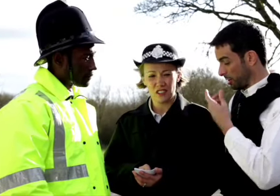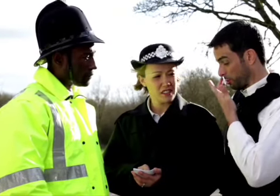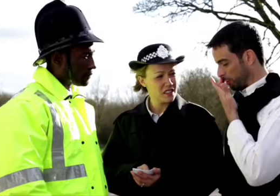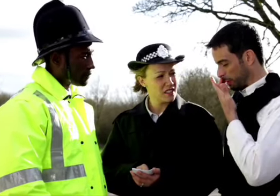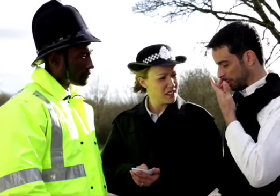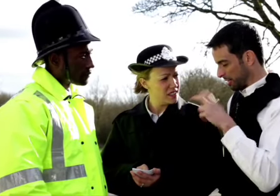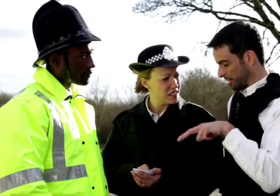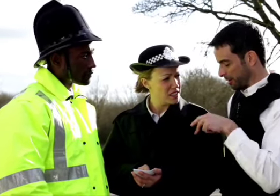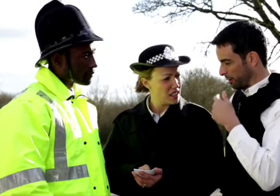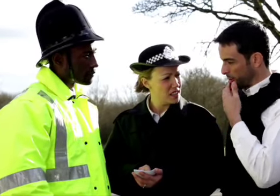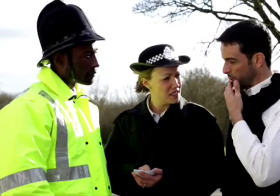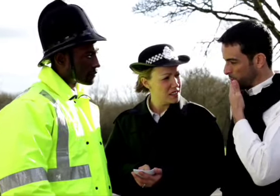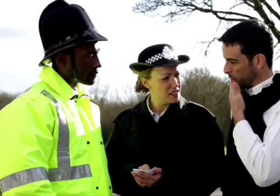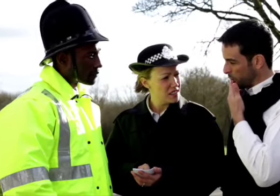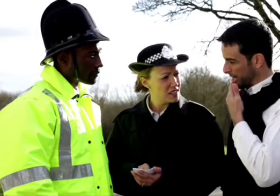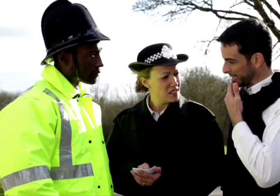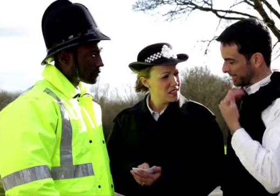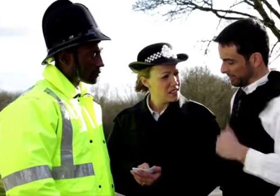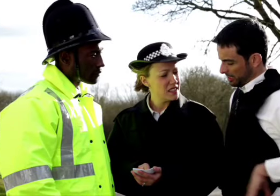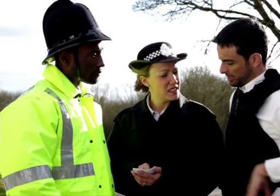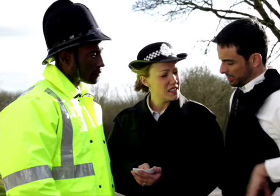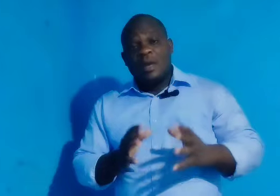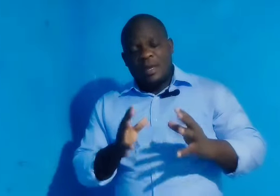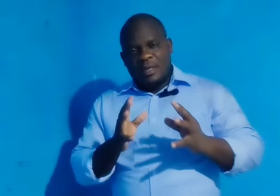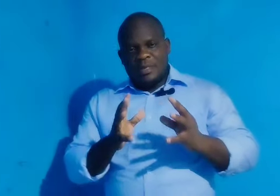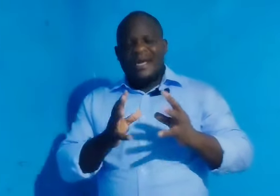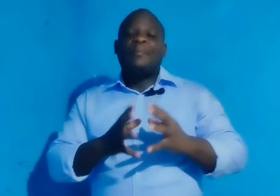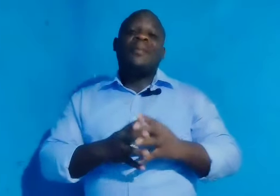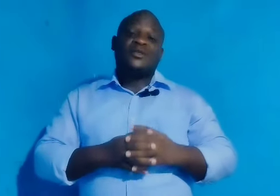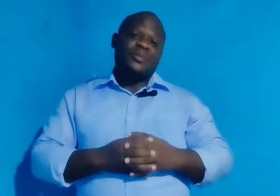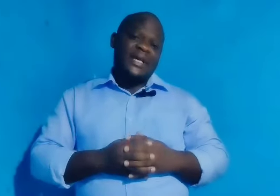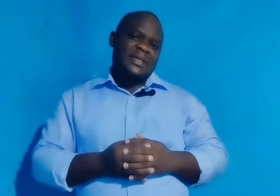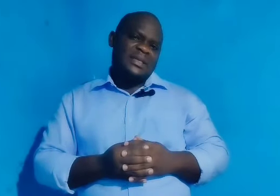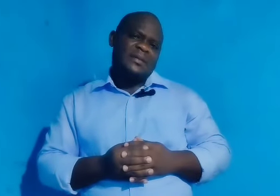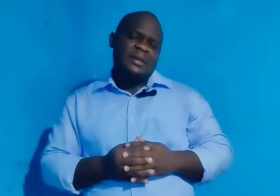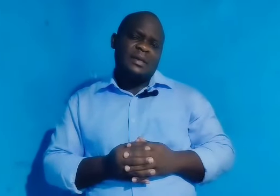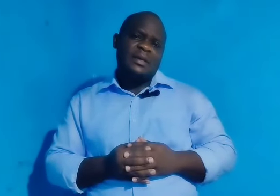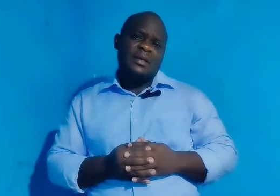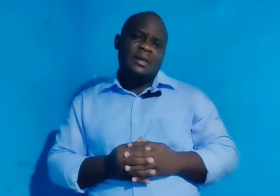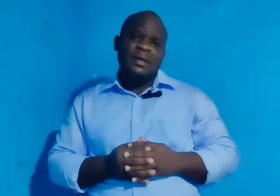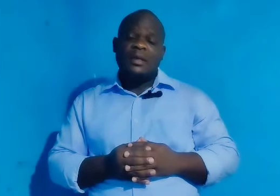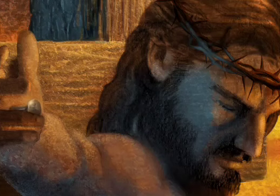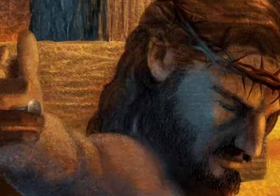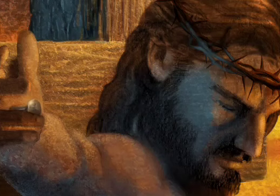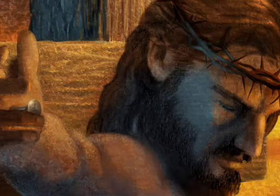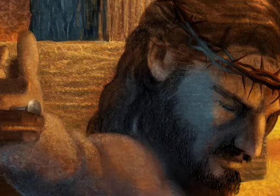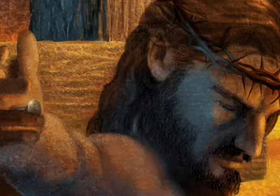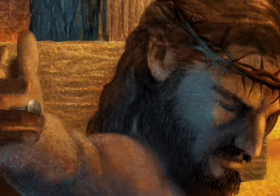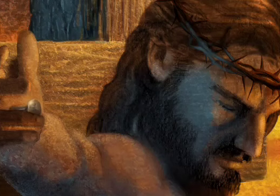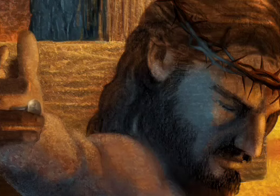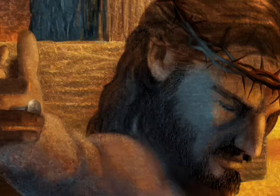Mtaza magi wangu Yapo matumaini Ipo nguva mbayo